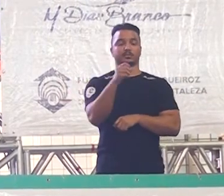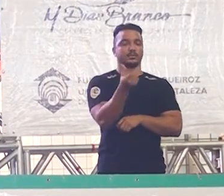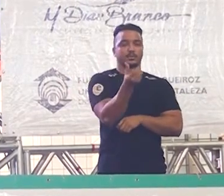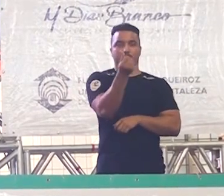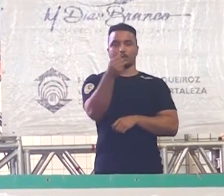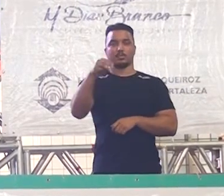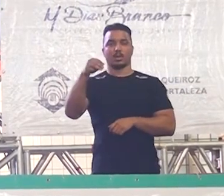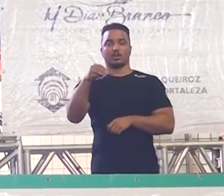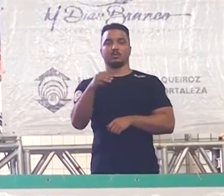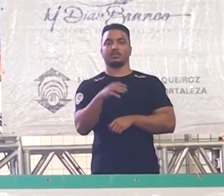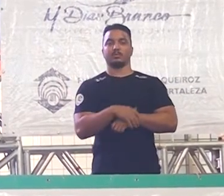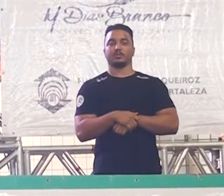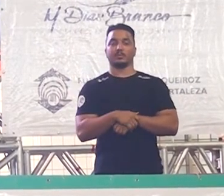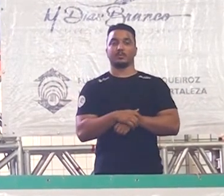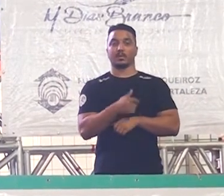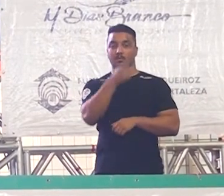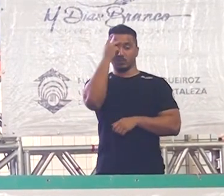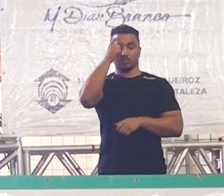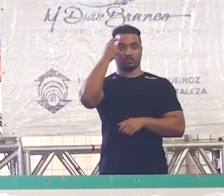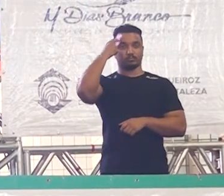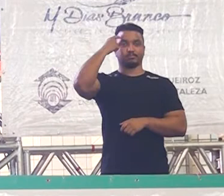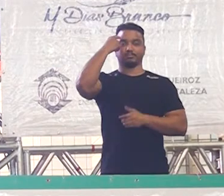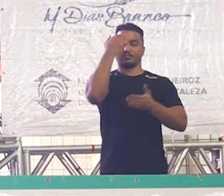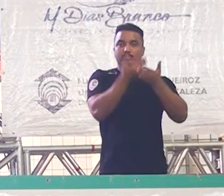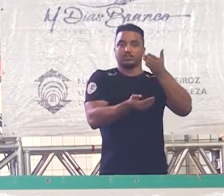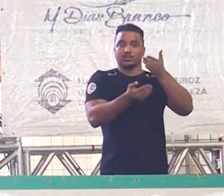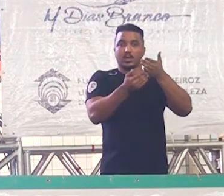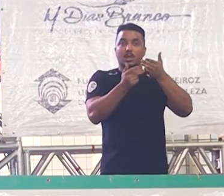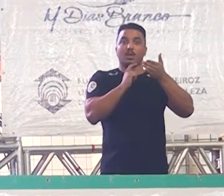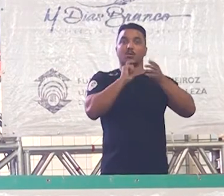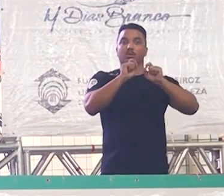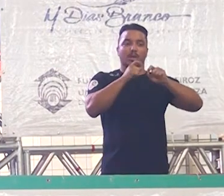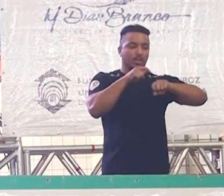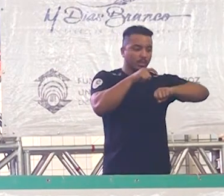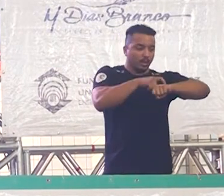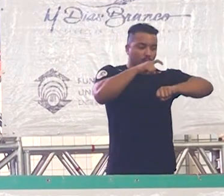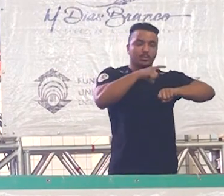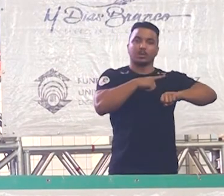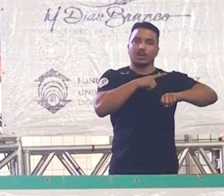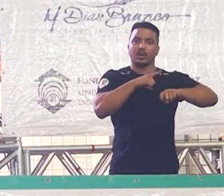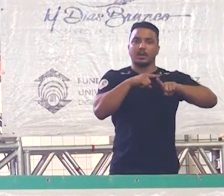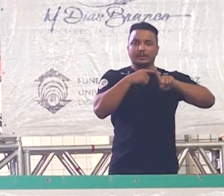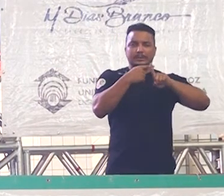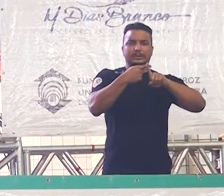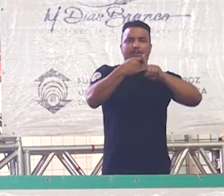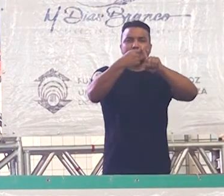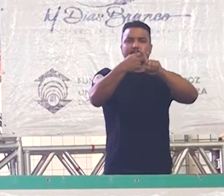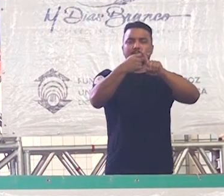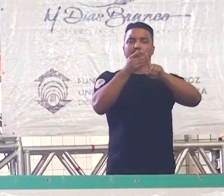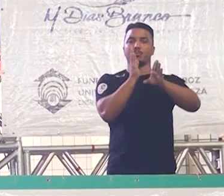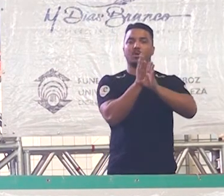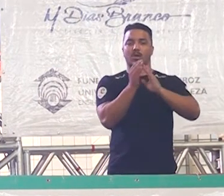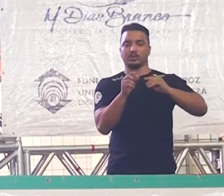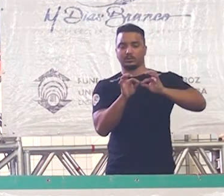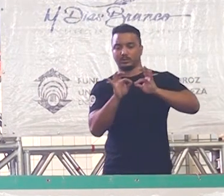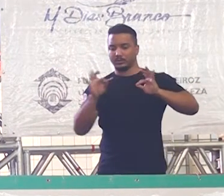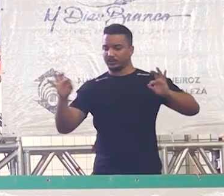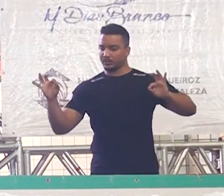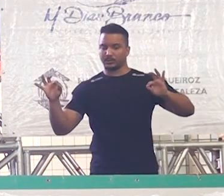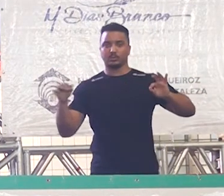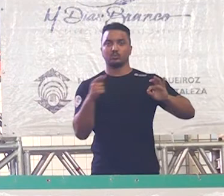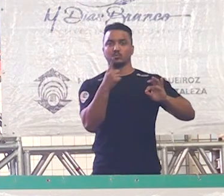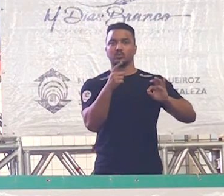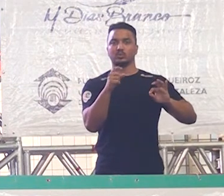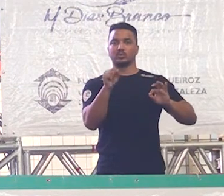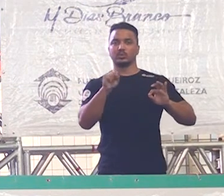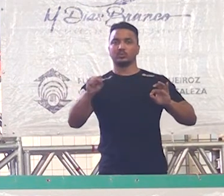perdão. Motorista desatento, ele teve o tempo a mais que ele passou andando, nesse tempo de 1 segundo,